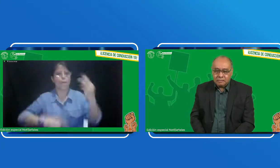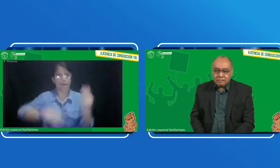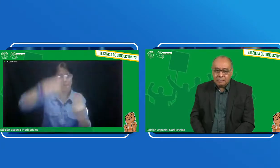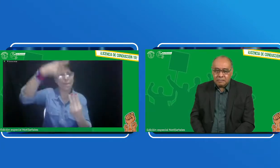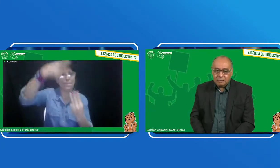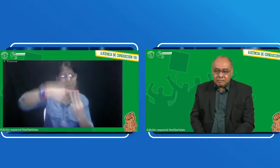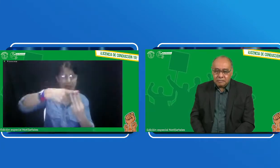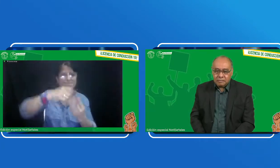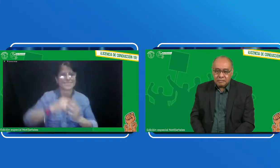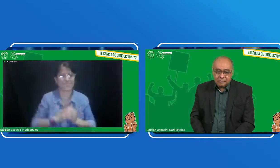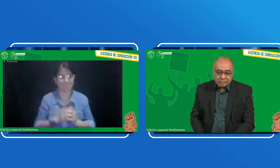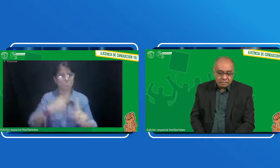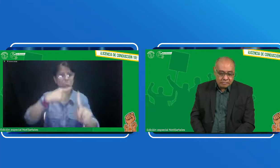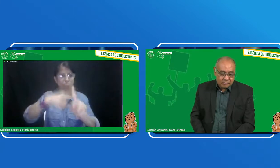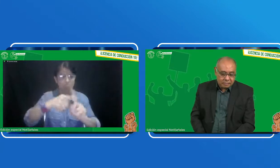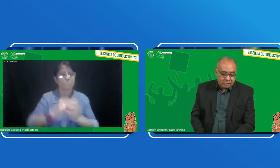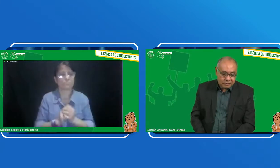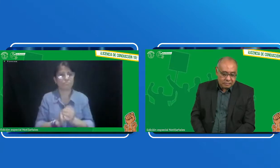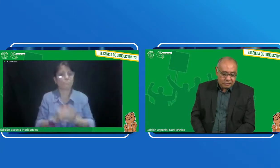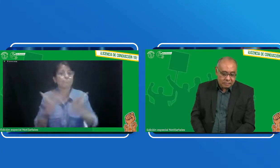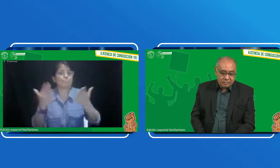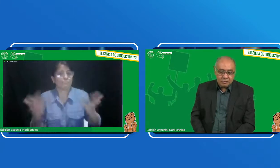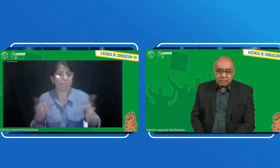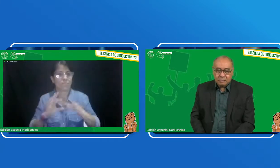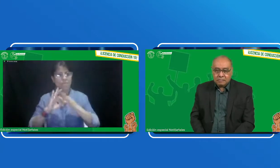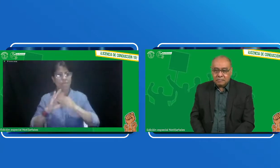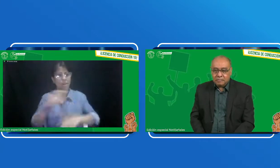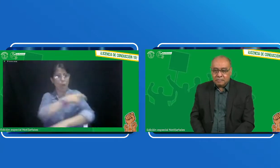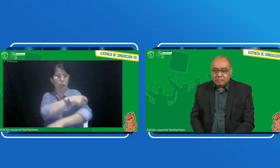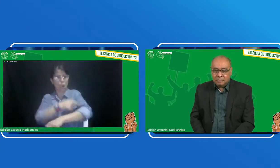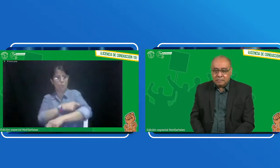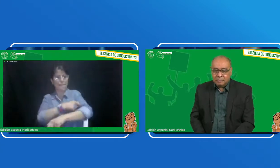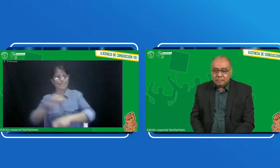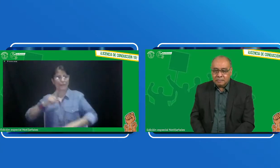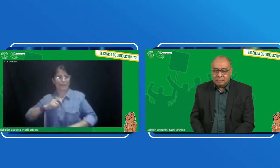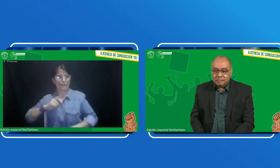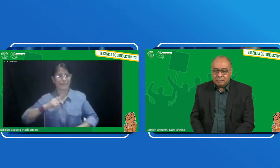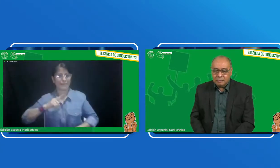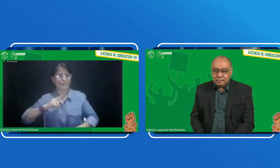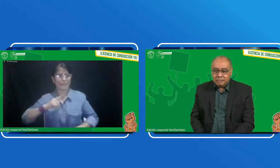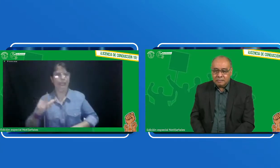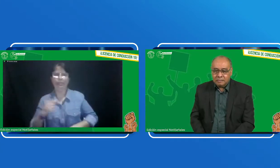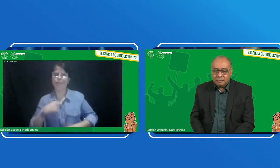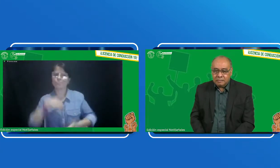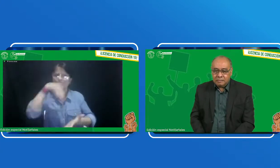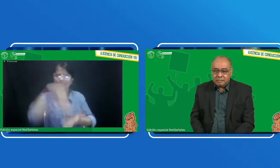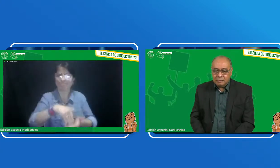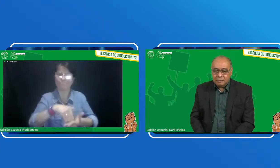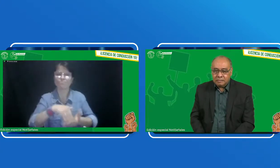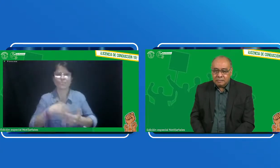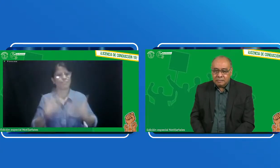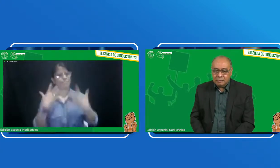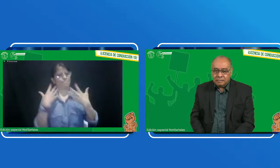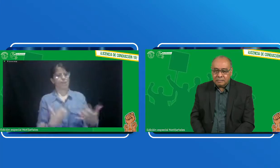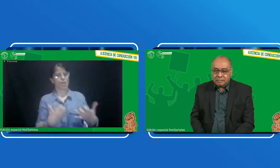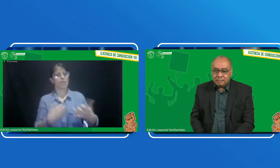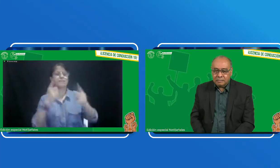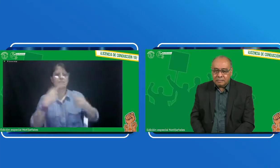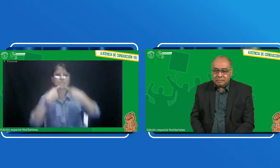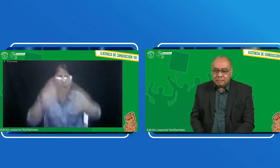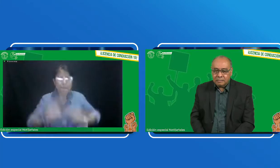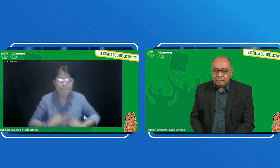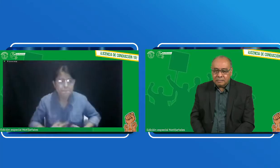respuesta positiva, afirmativa para la licencia de conducción de vehículos particulares. FENASCOL y los